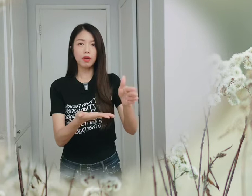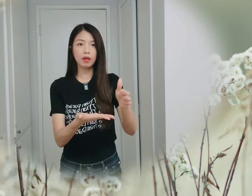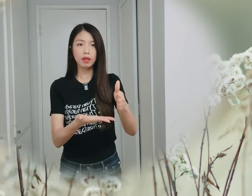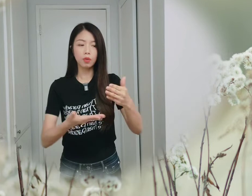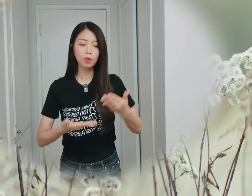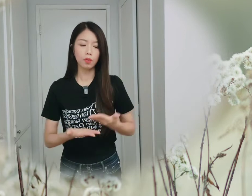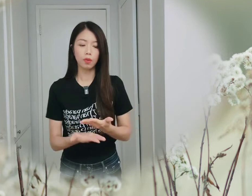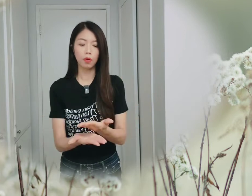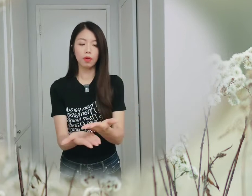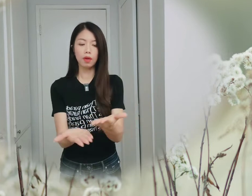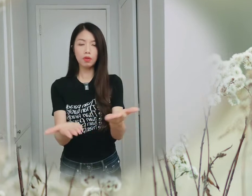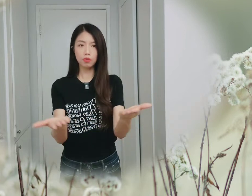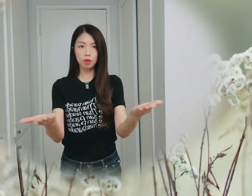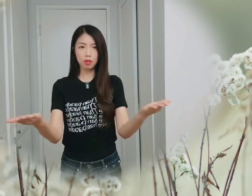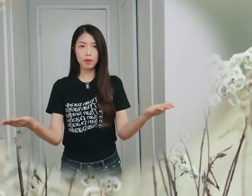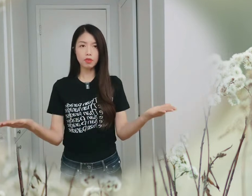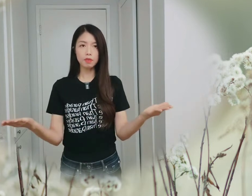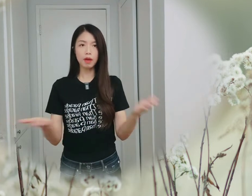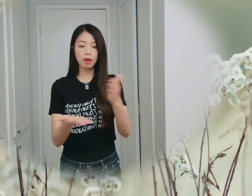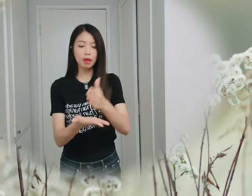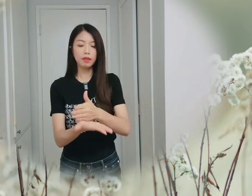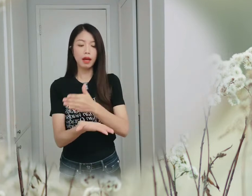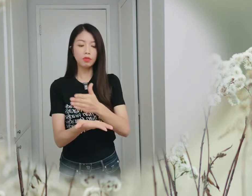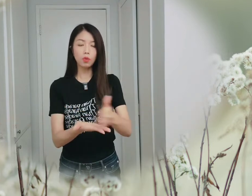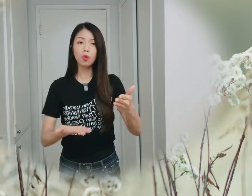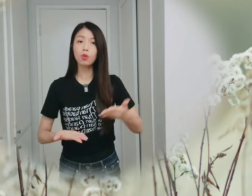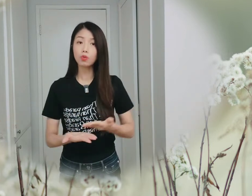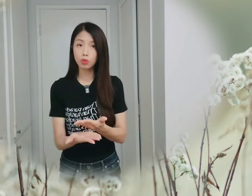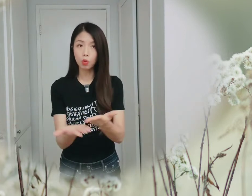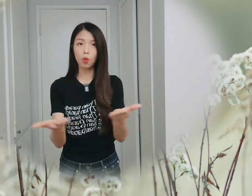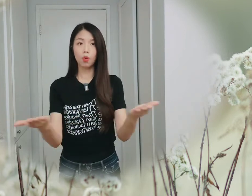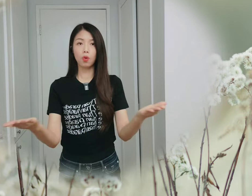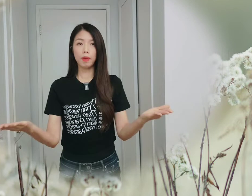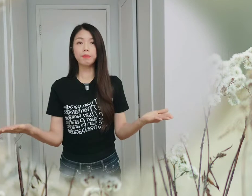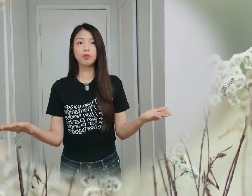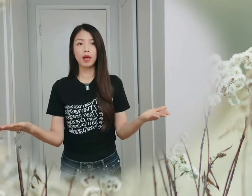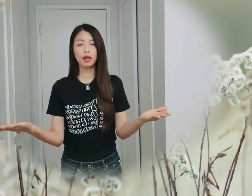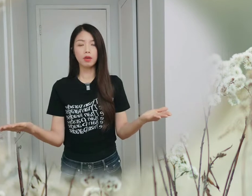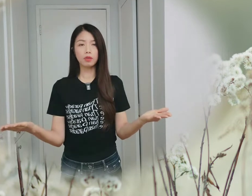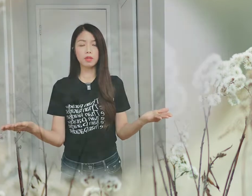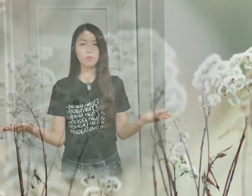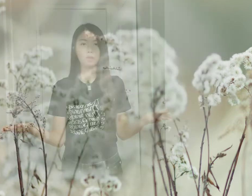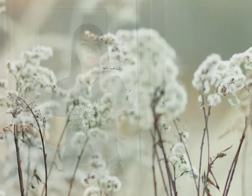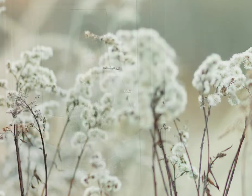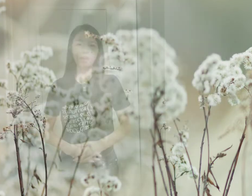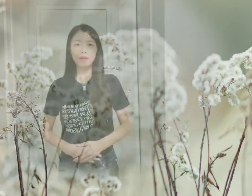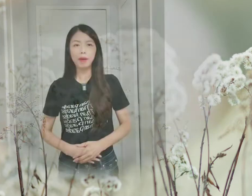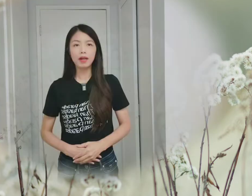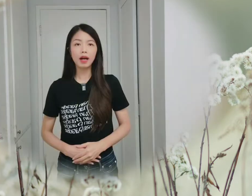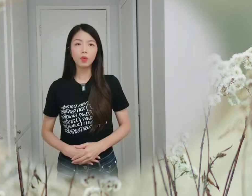돼요. 그리고 이렇게 주는 것처럼 해주시면 나누고 주고 베풀다 이런 뜻의 수어가